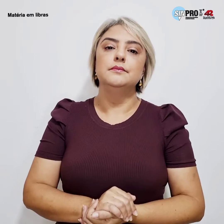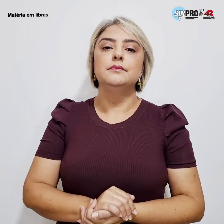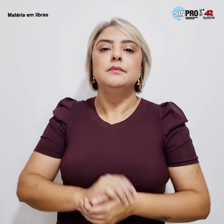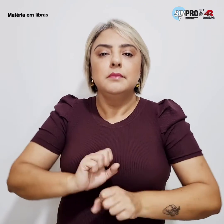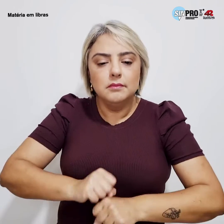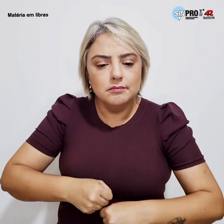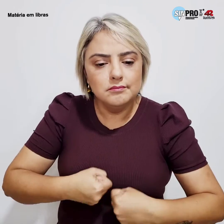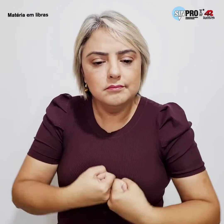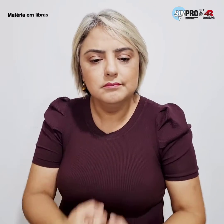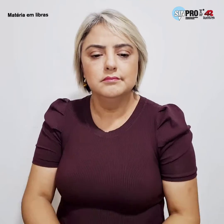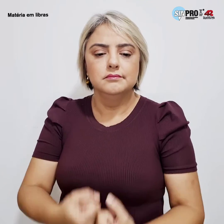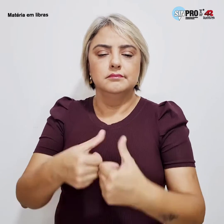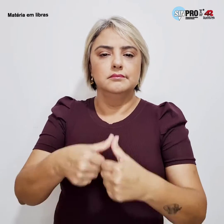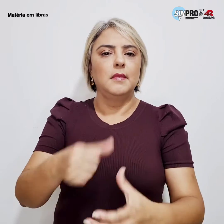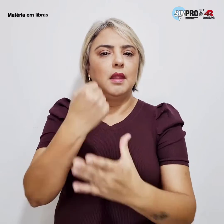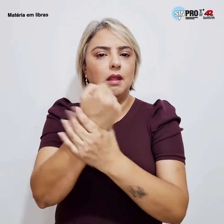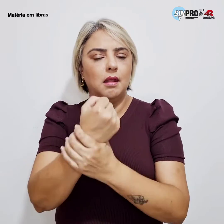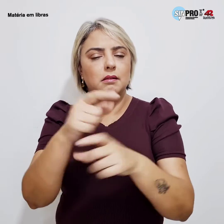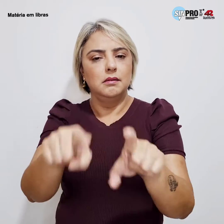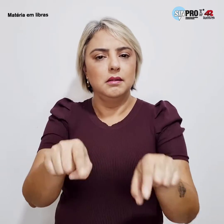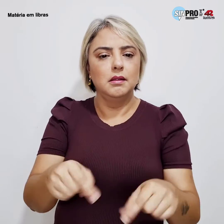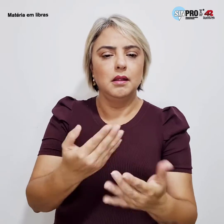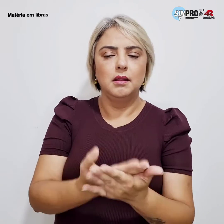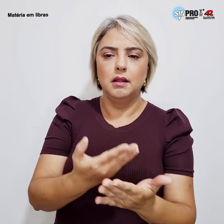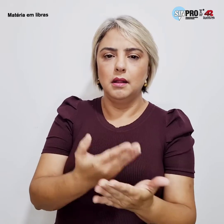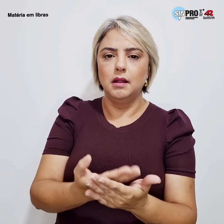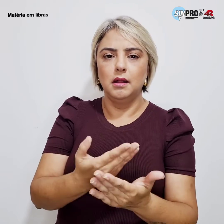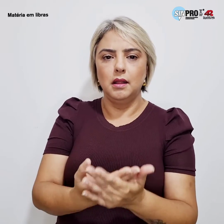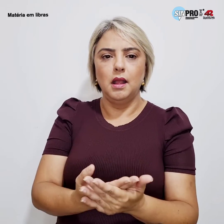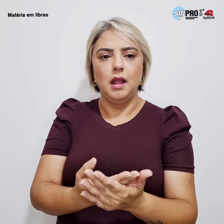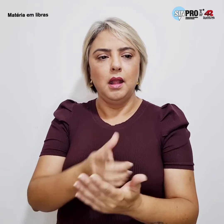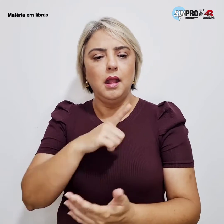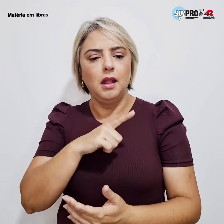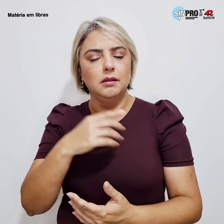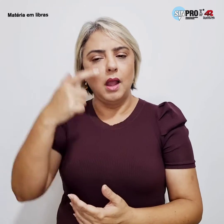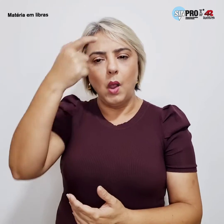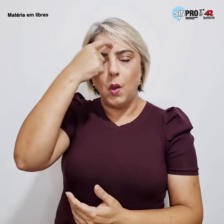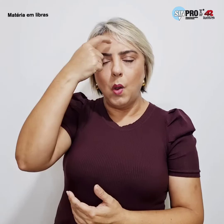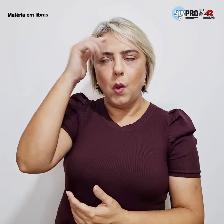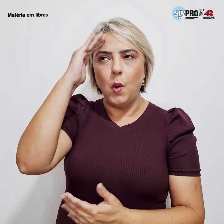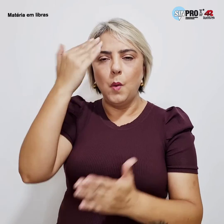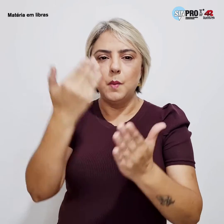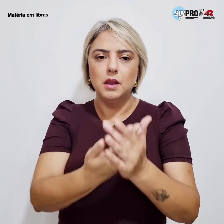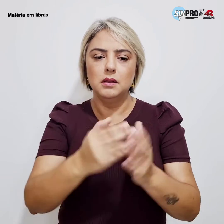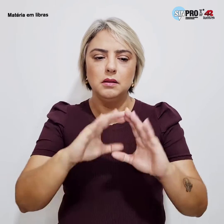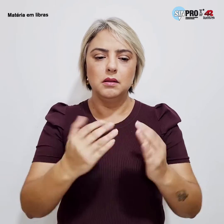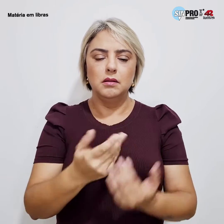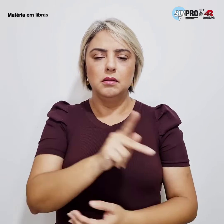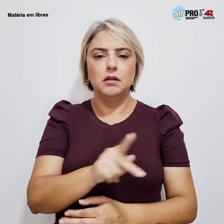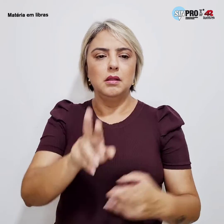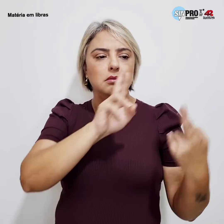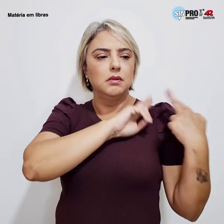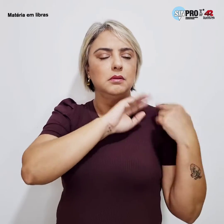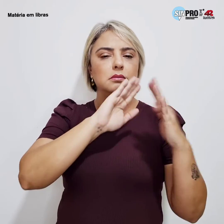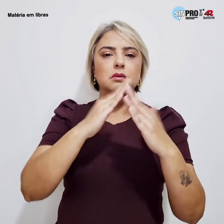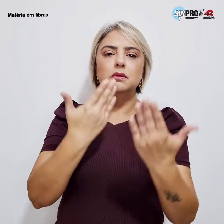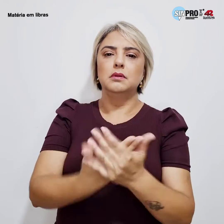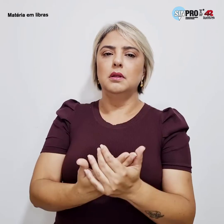luta pela manutenção das turmas remete à compreensão do grupo sobre o papel da escola na